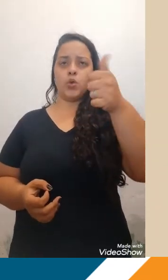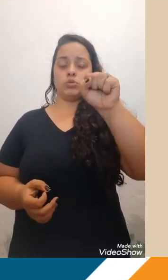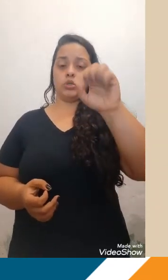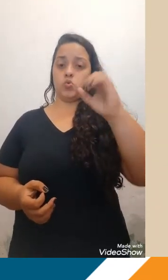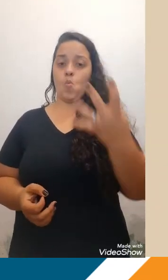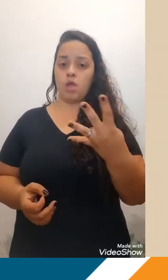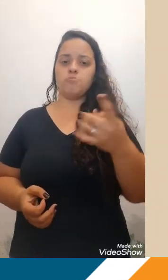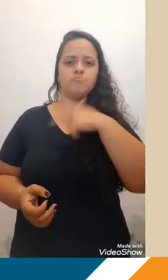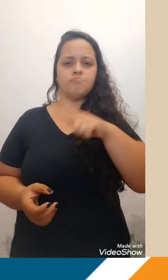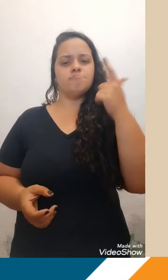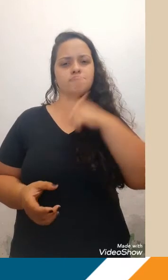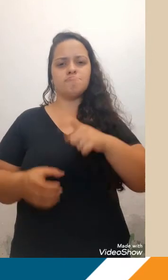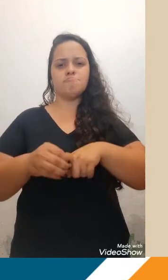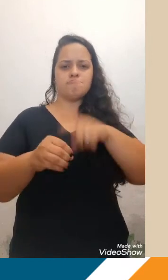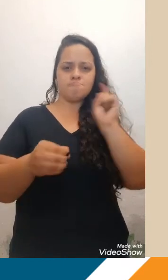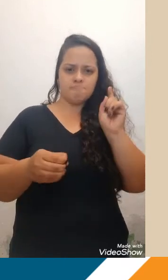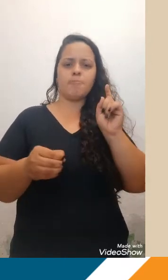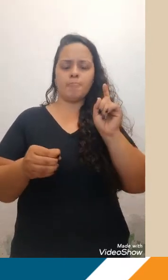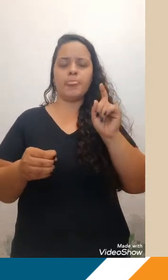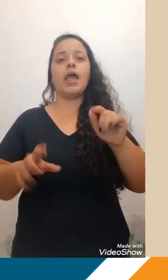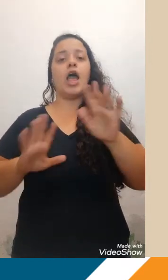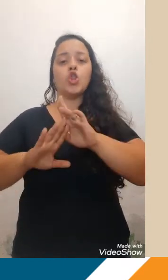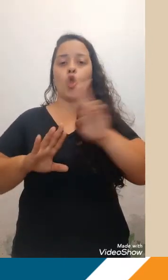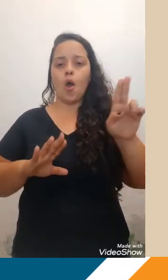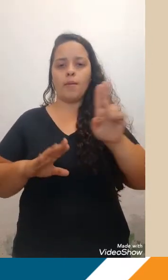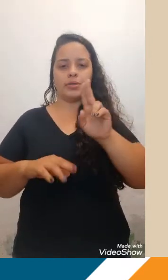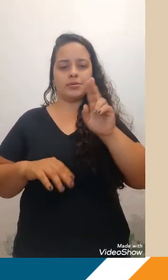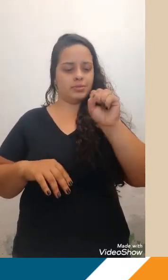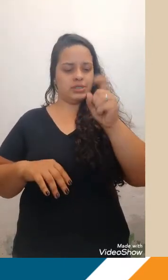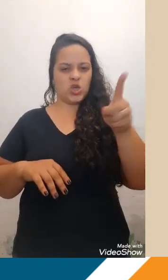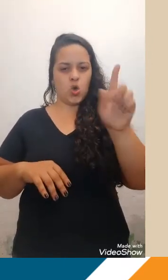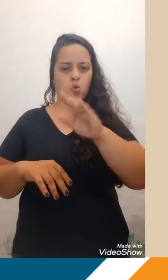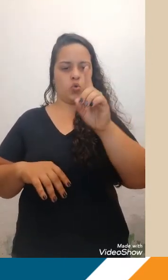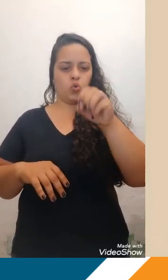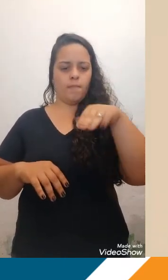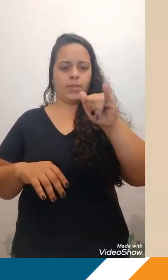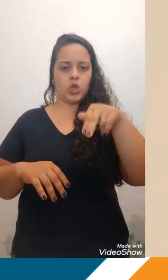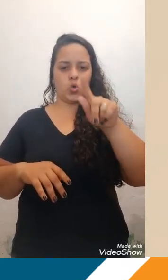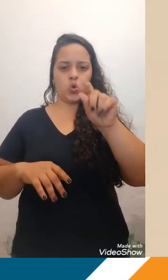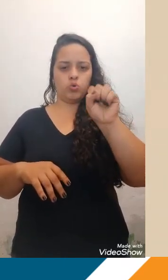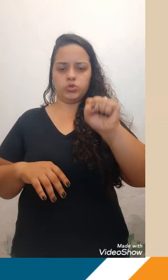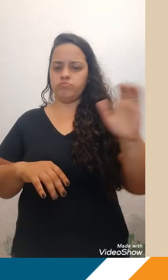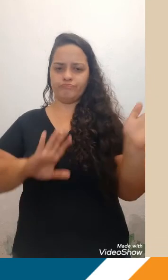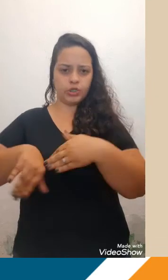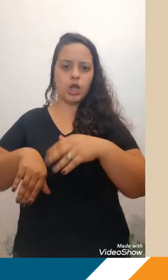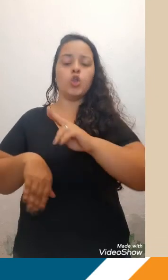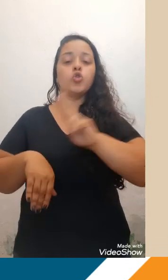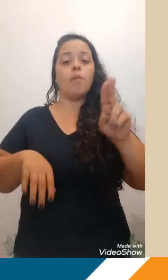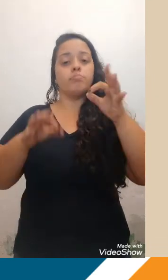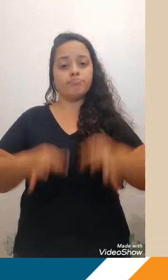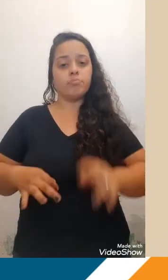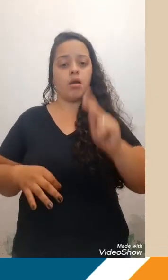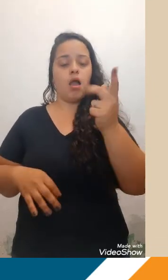quando finalmente abandonou o nome de São Domingos e assumiu o nome de Haiti, que era o antigo nome indígena da